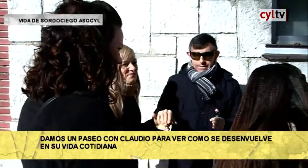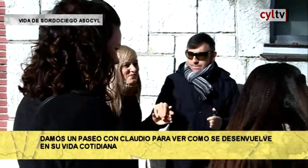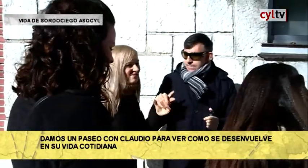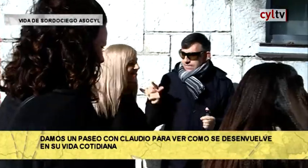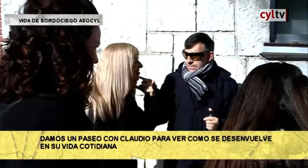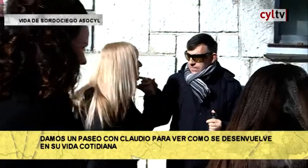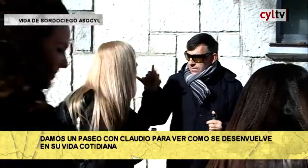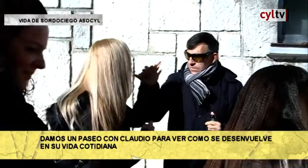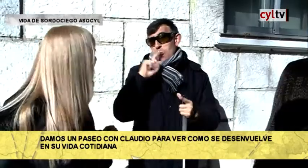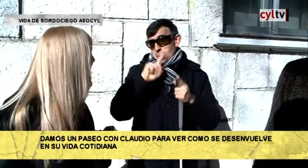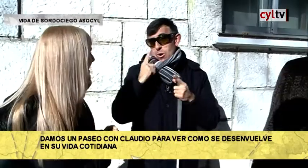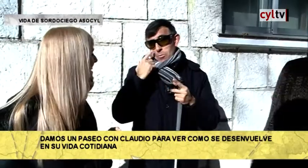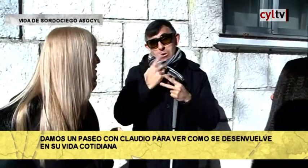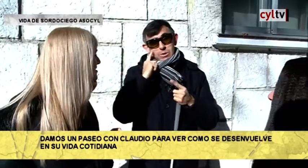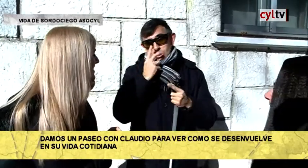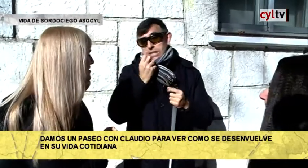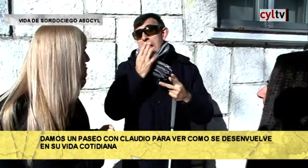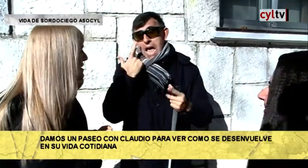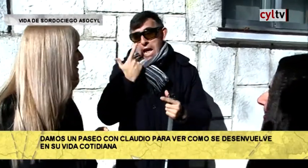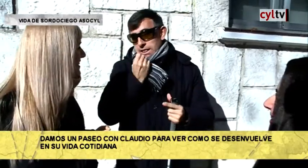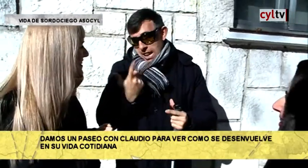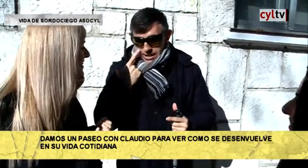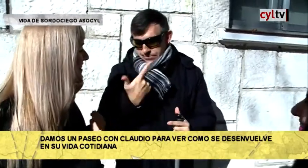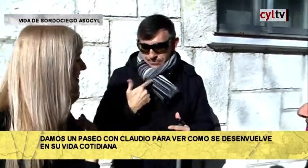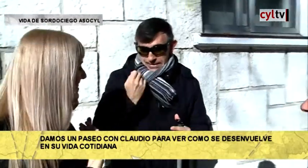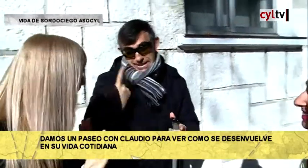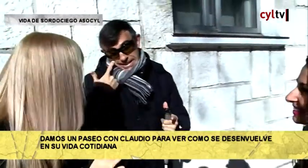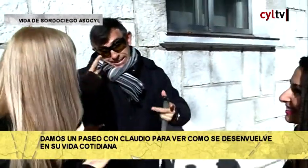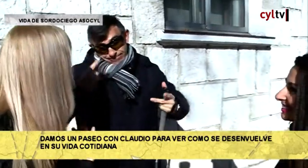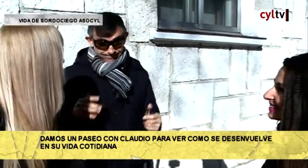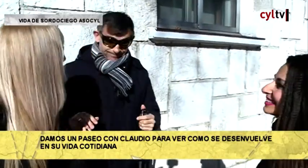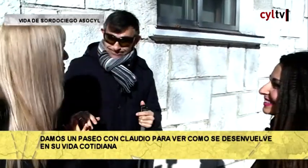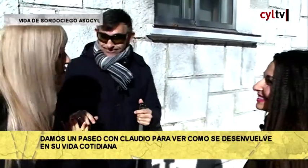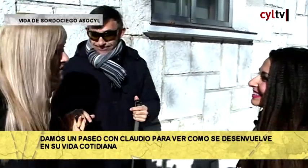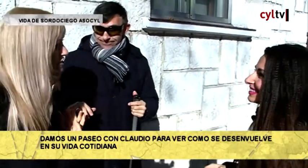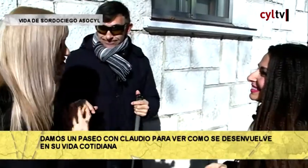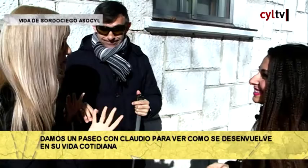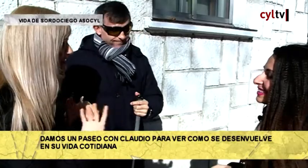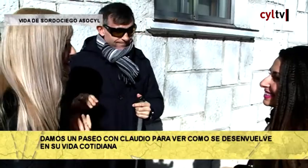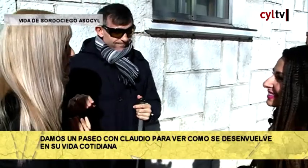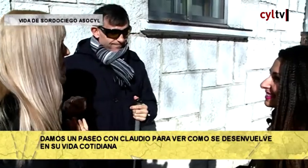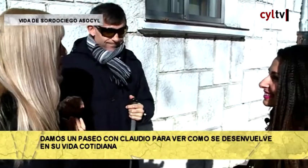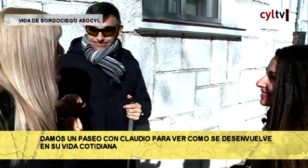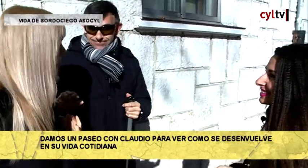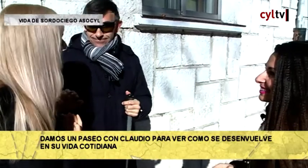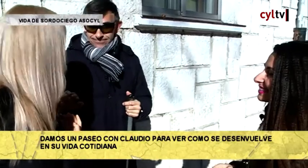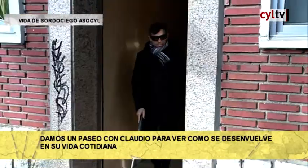de conocerle. Dice que, claro, es normal que la gente quiera conocer un poco los problemas con los que se presentan las personas sordociegas.